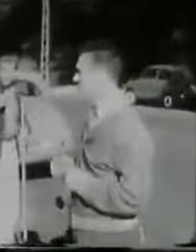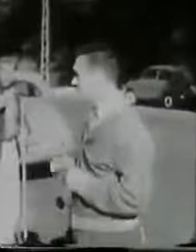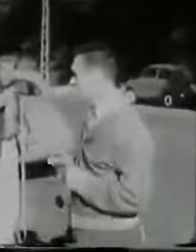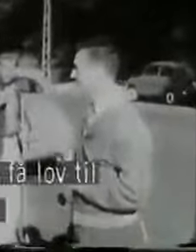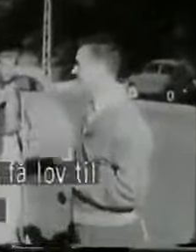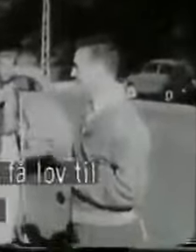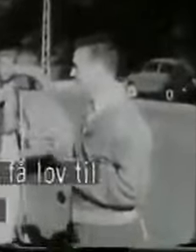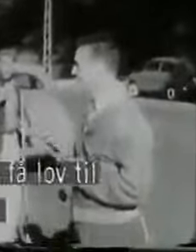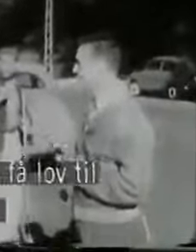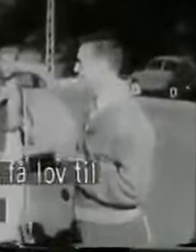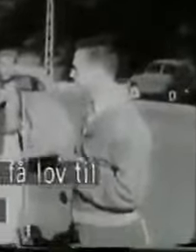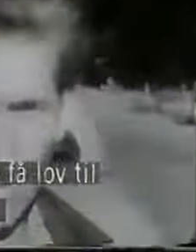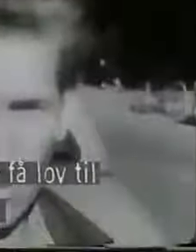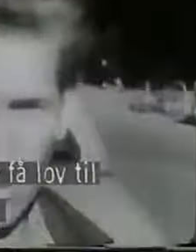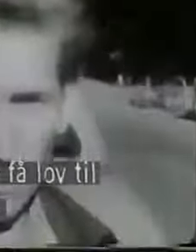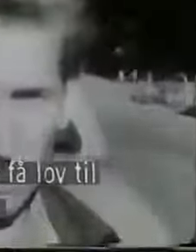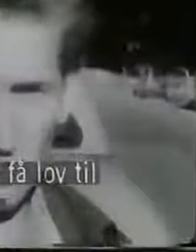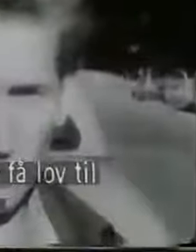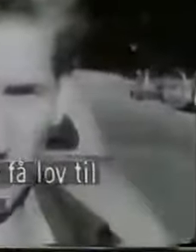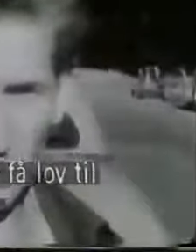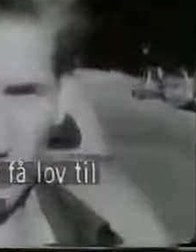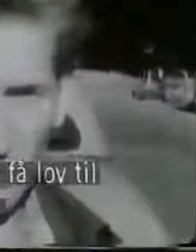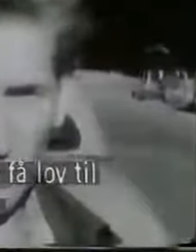Kunne man bare få lov at være i fred for dem, der er heldige og stille?